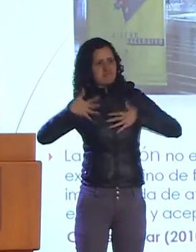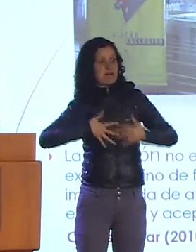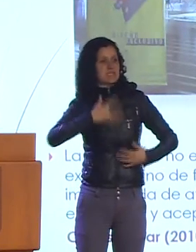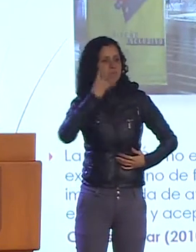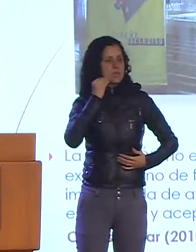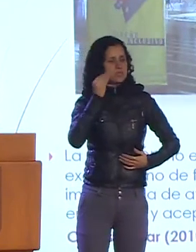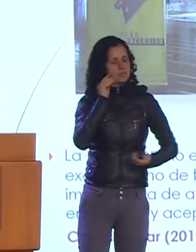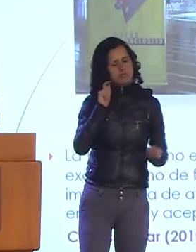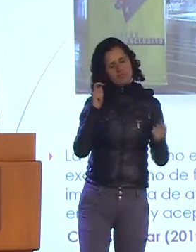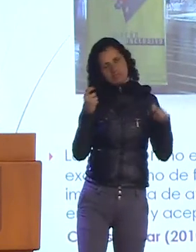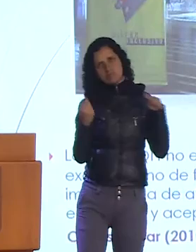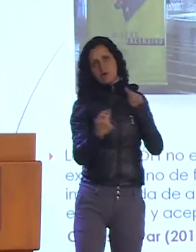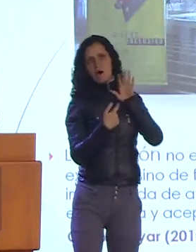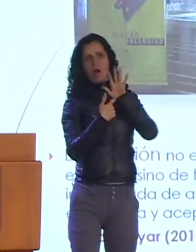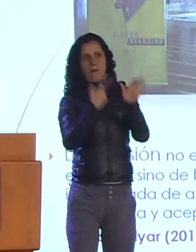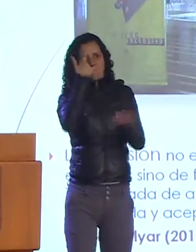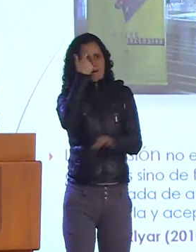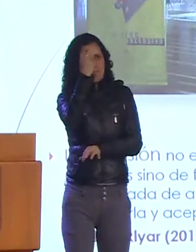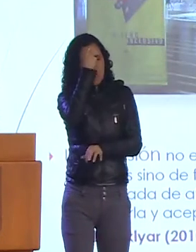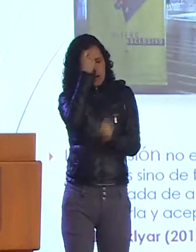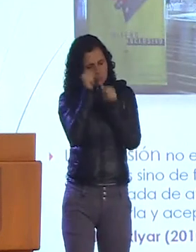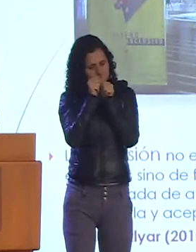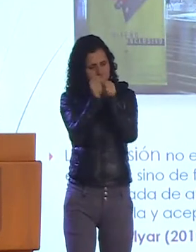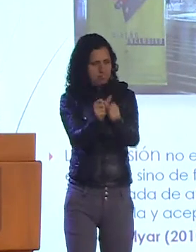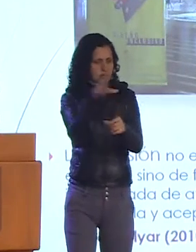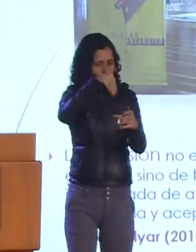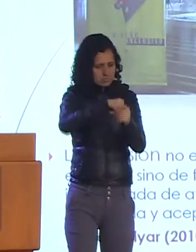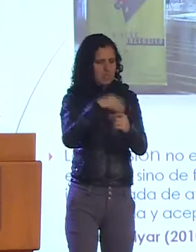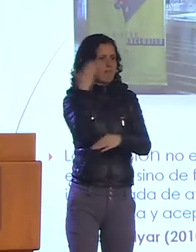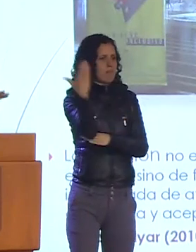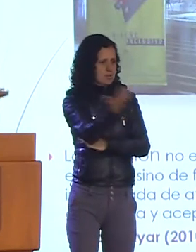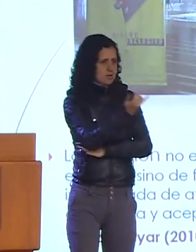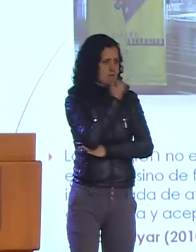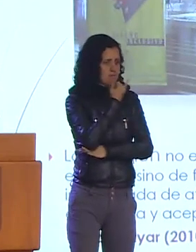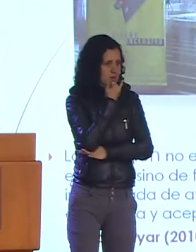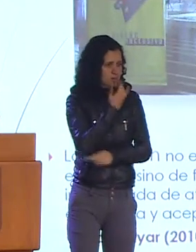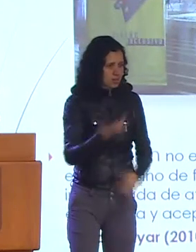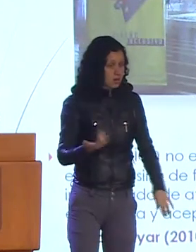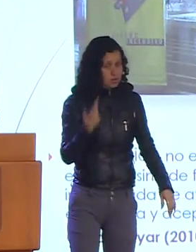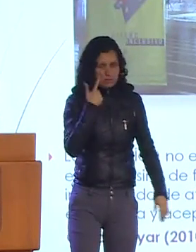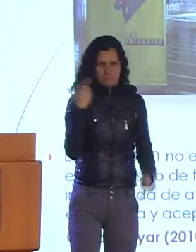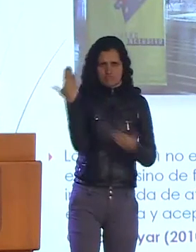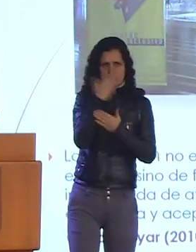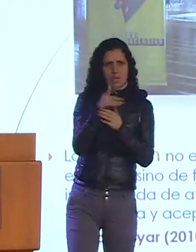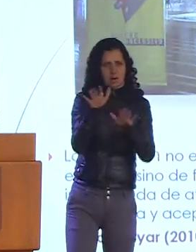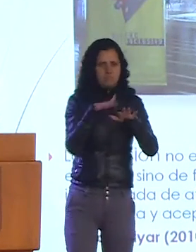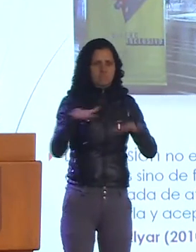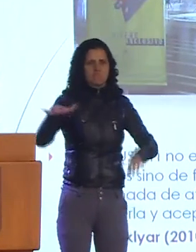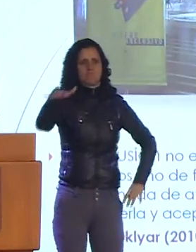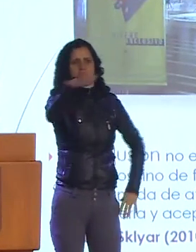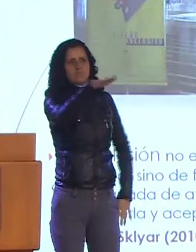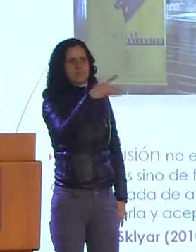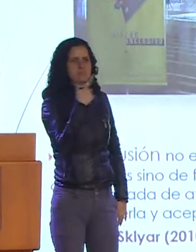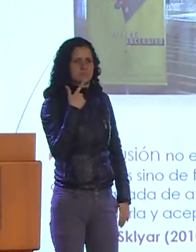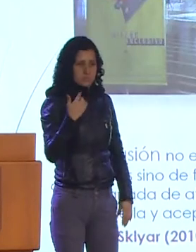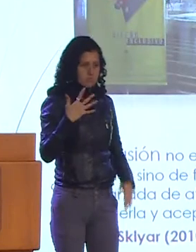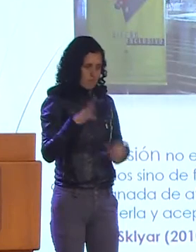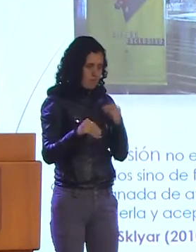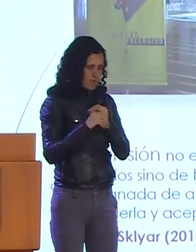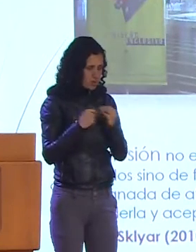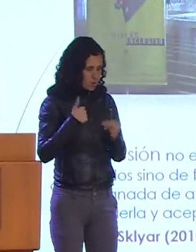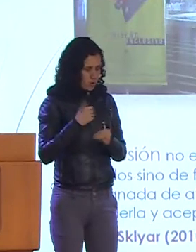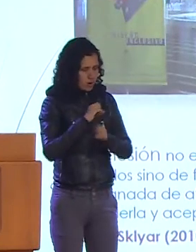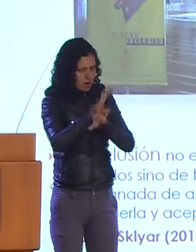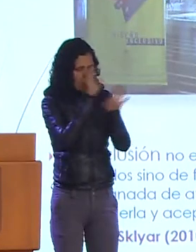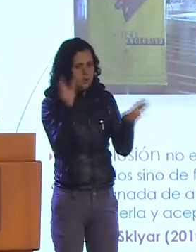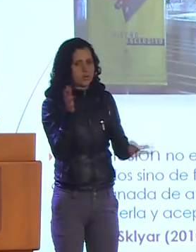viva sobre lo que nos acontece en este país. Porque si miro rápidamente en este auditorio, y me incluyo por